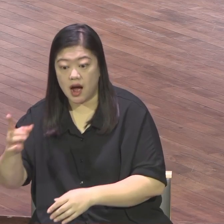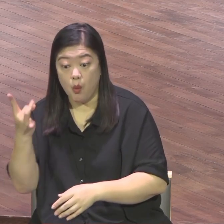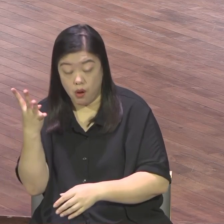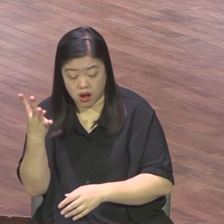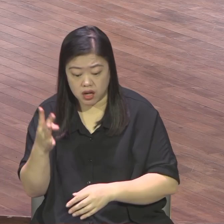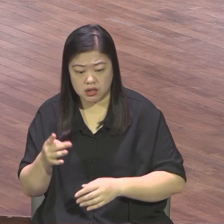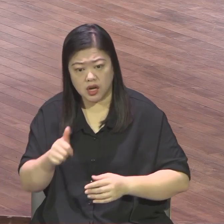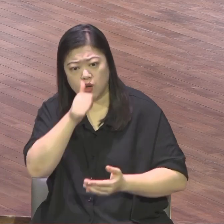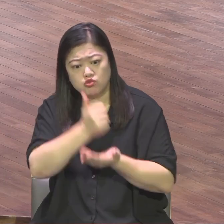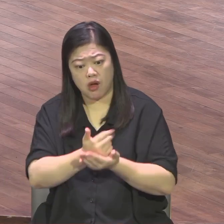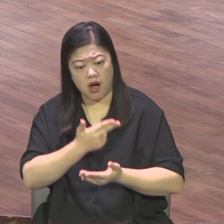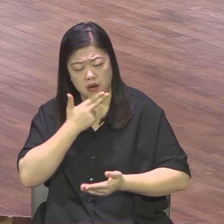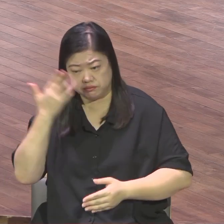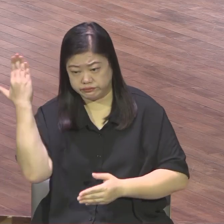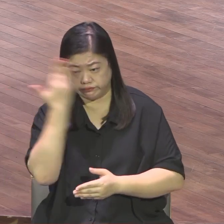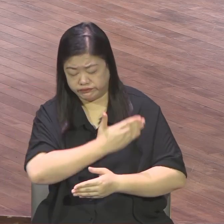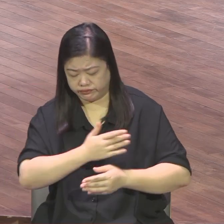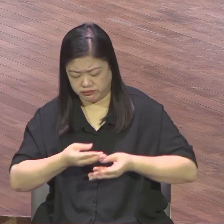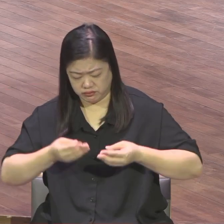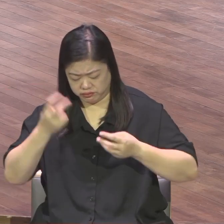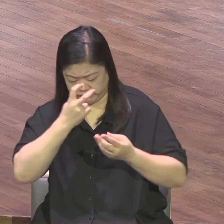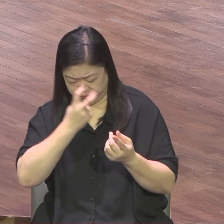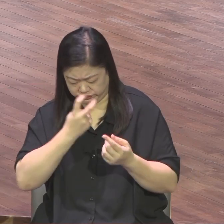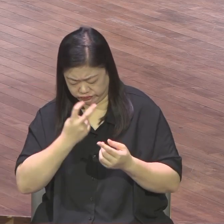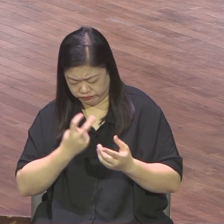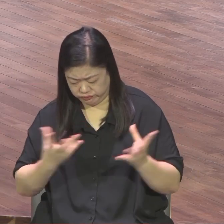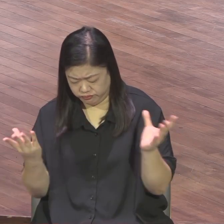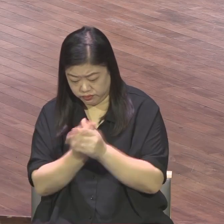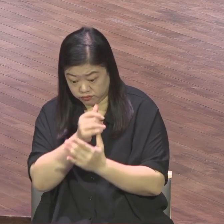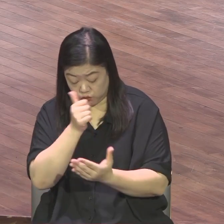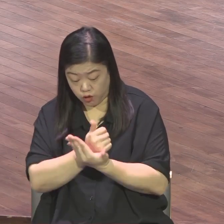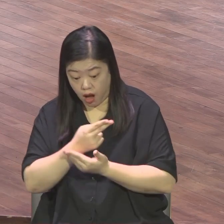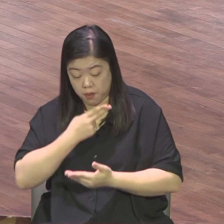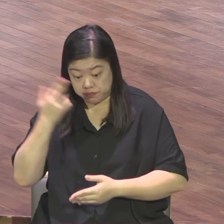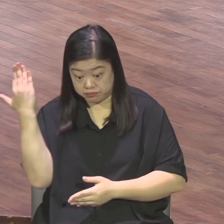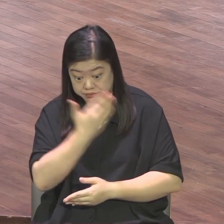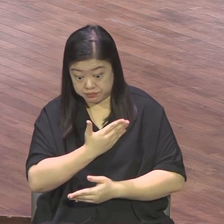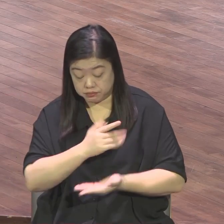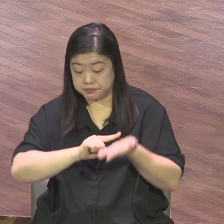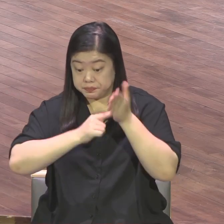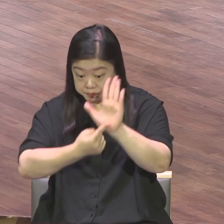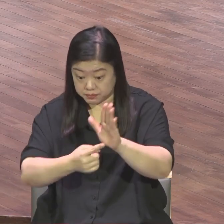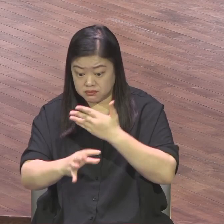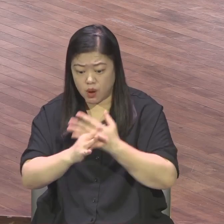가려고, 로마 가서 가이사 황제 앞에서 복음 전하려고.